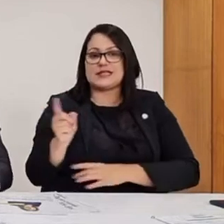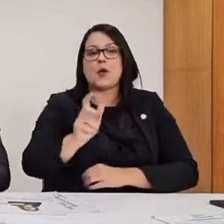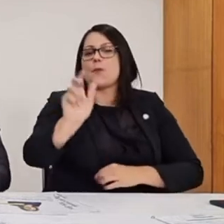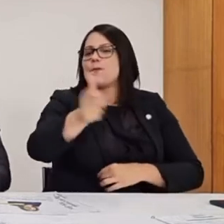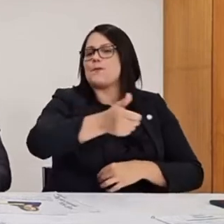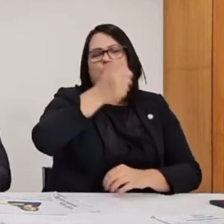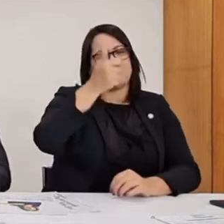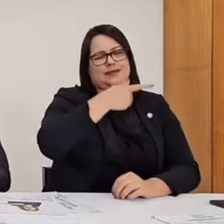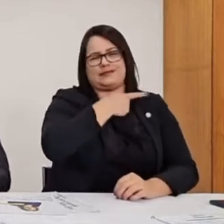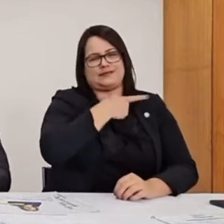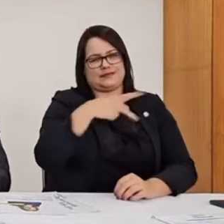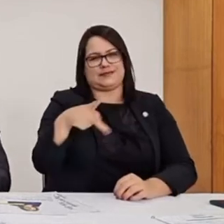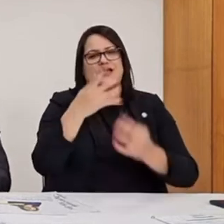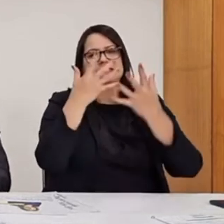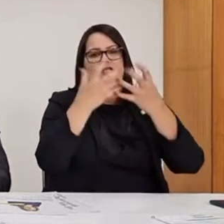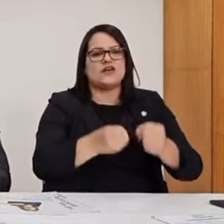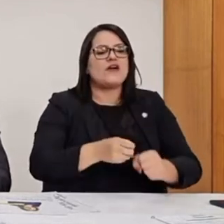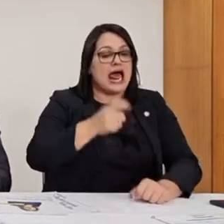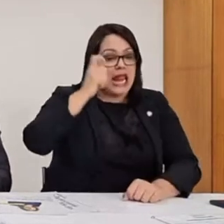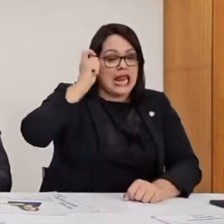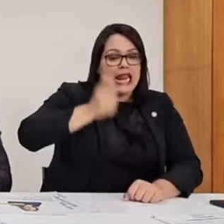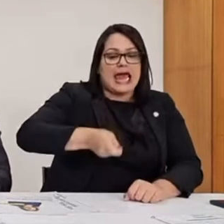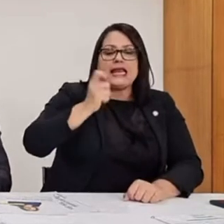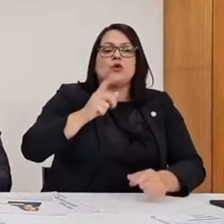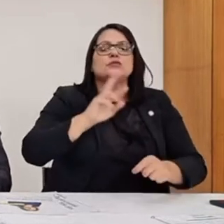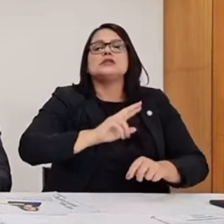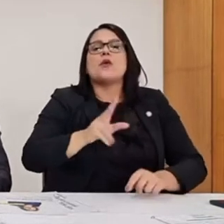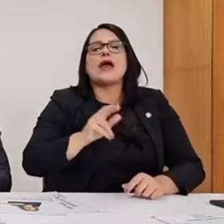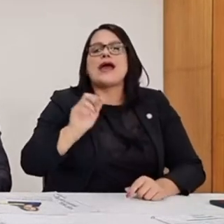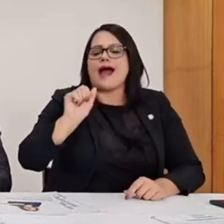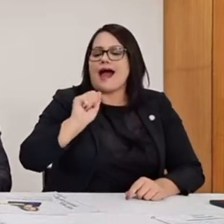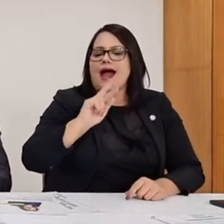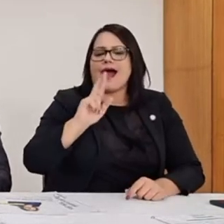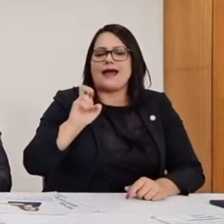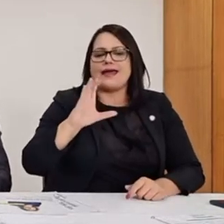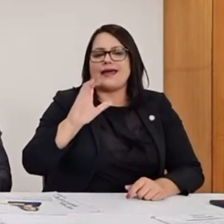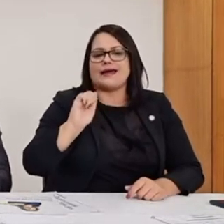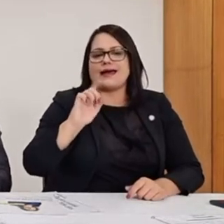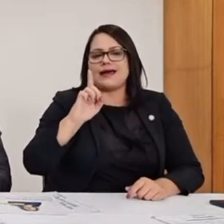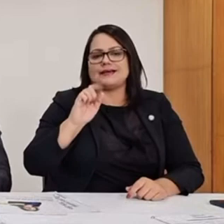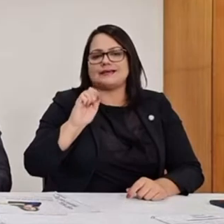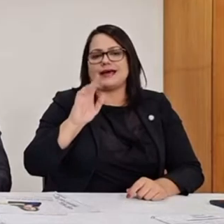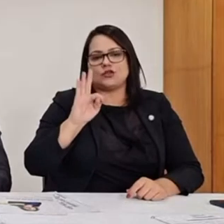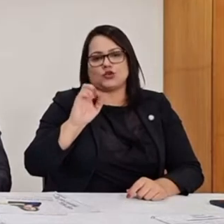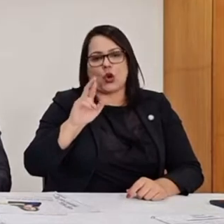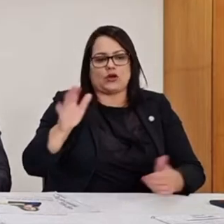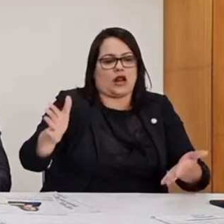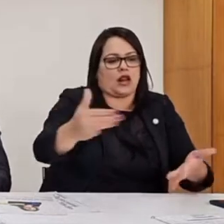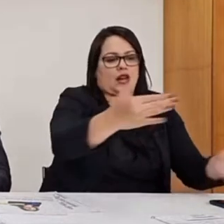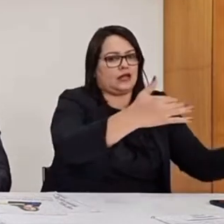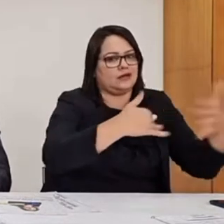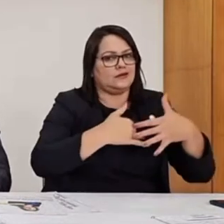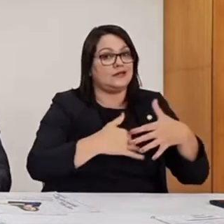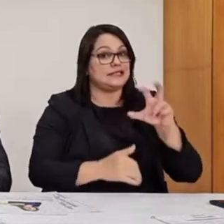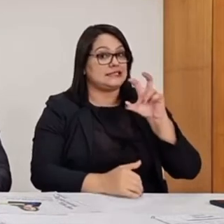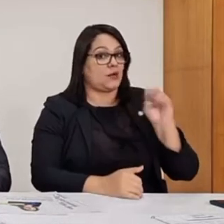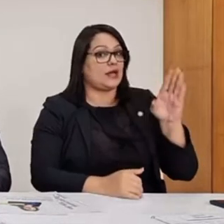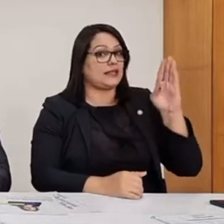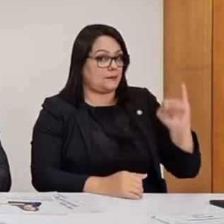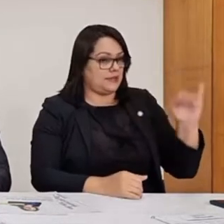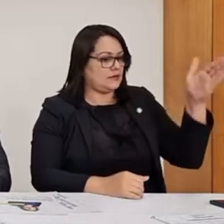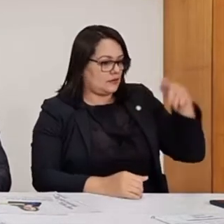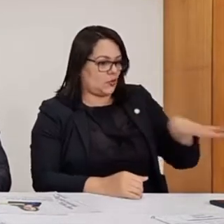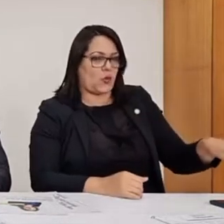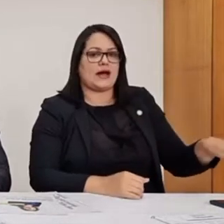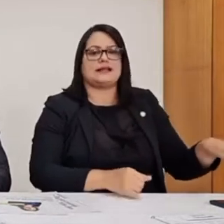primeiro que abriu mão disso. Vai ser um leilão não arrecadatório, o que é isso? Vai entrar 50 bilhões no caixa, 10 bilhões fica para o governo e